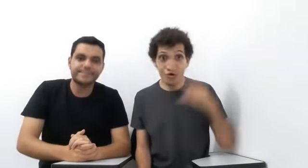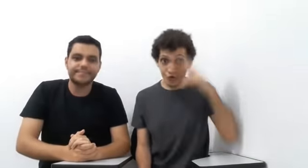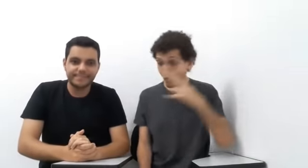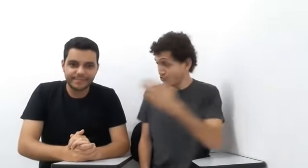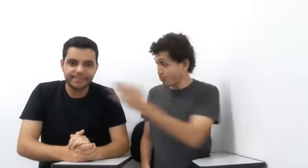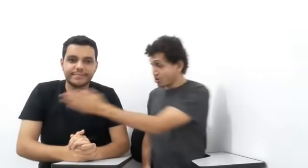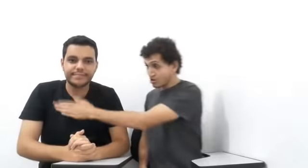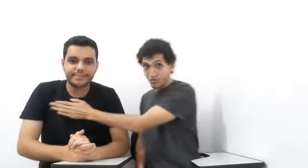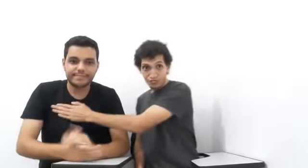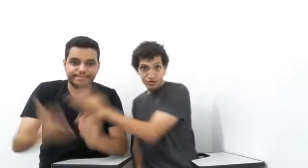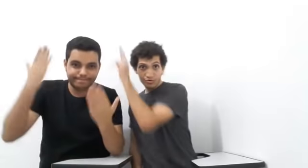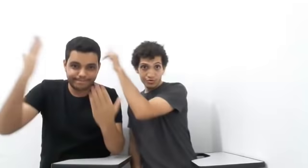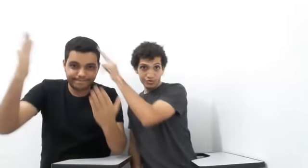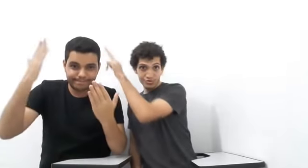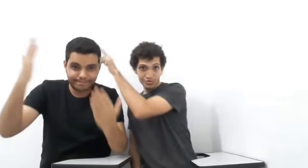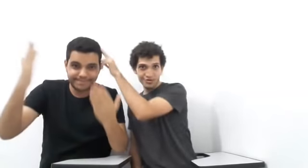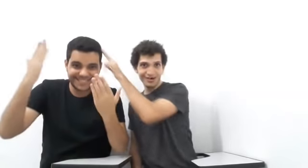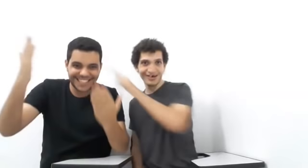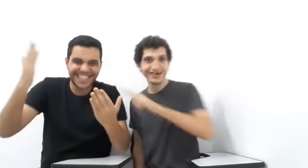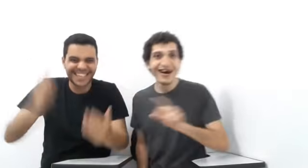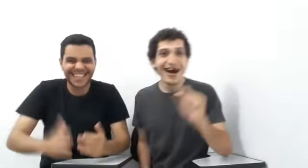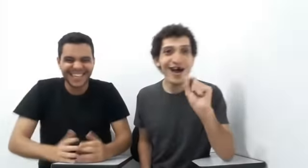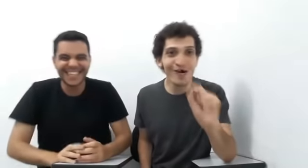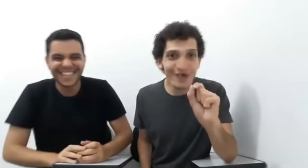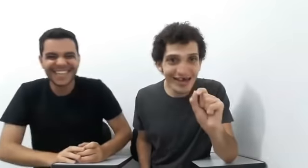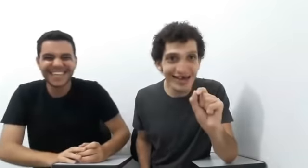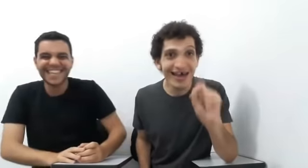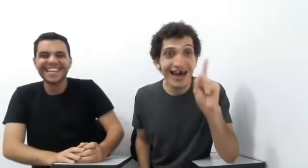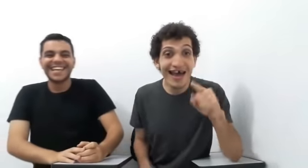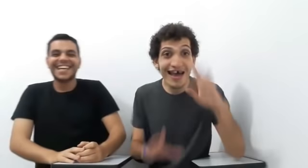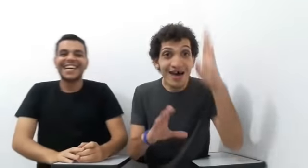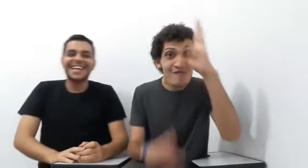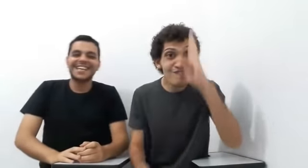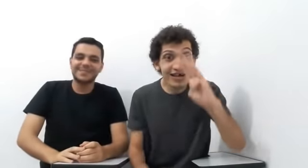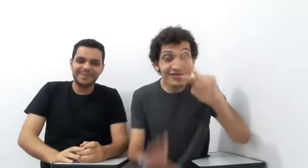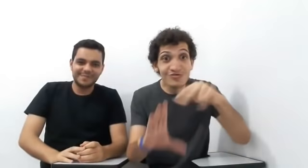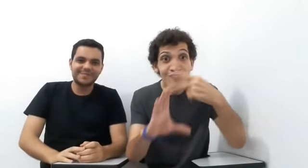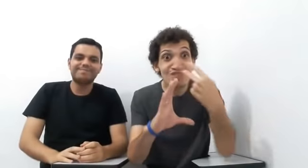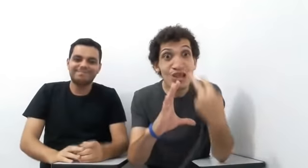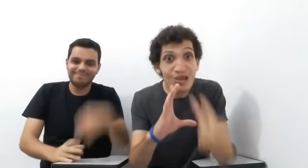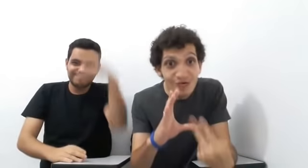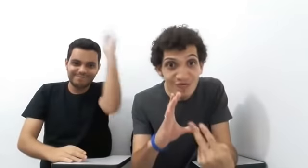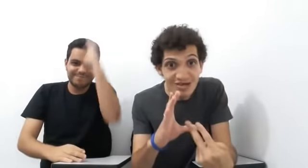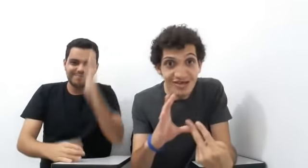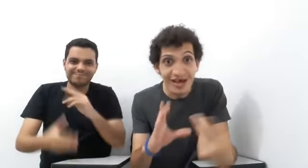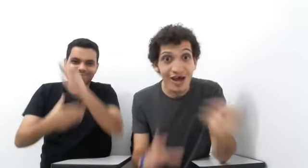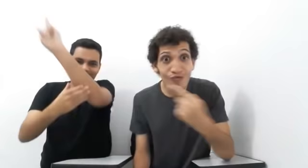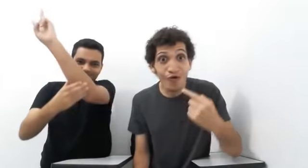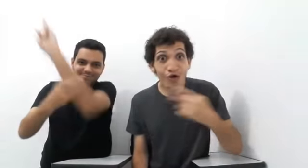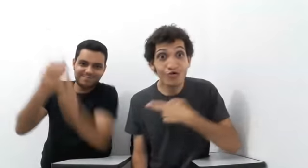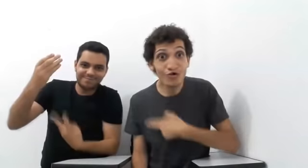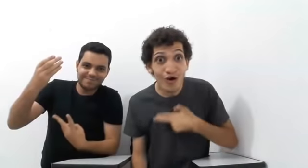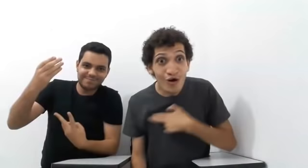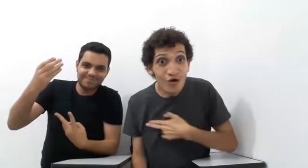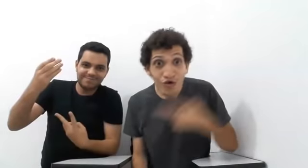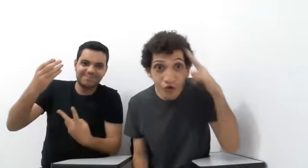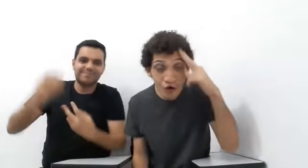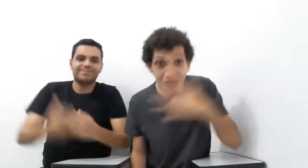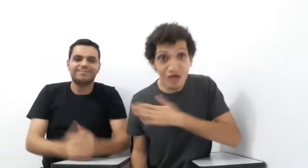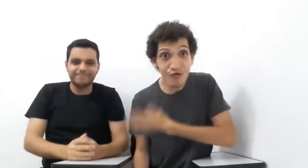sonho, e o meu sonho é o quê? É Brasil bilíngue. É o nosso sonho aqui no